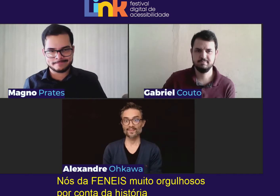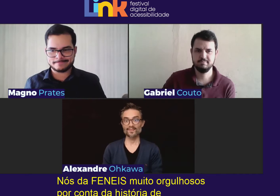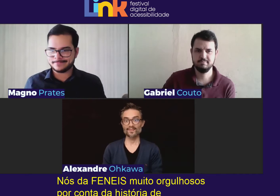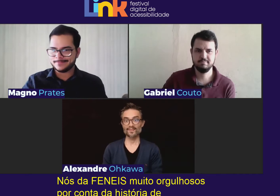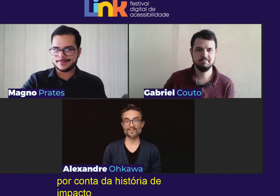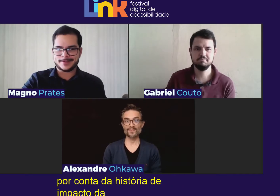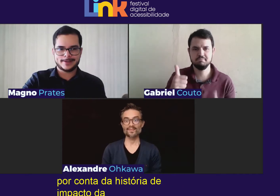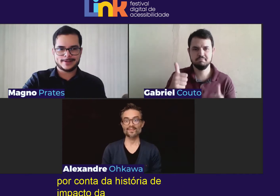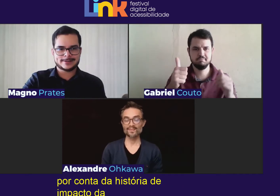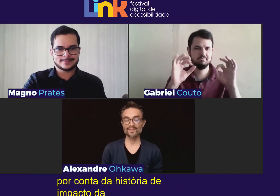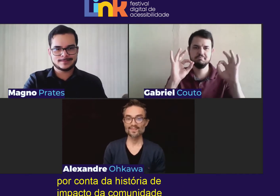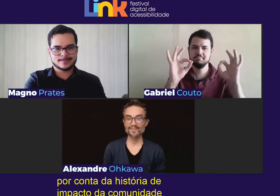vontade.